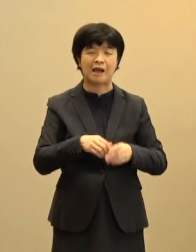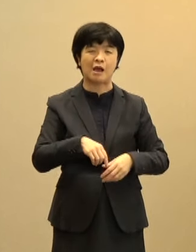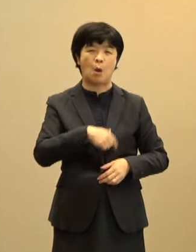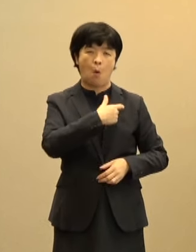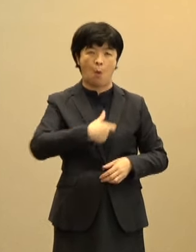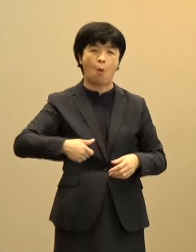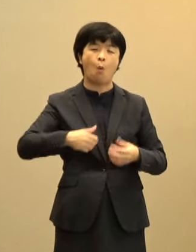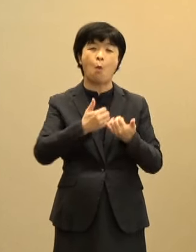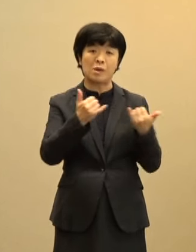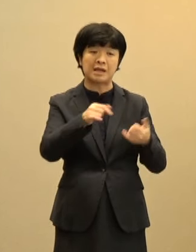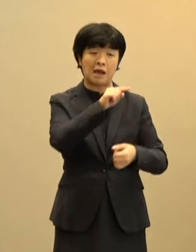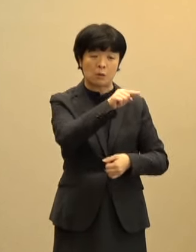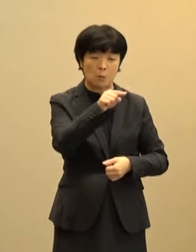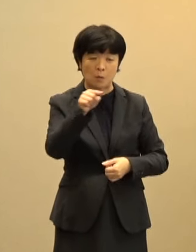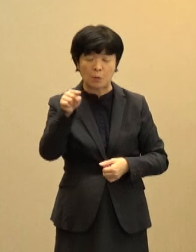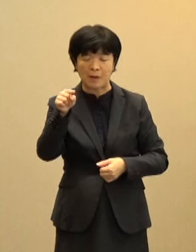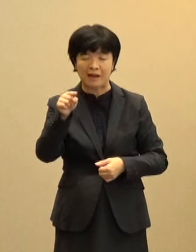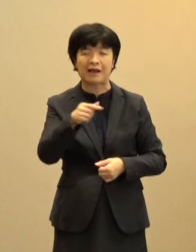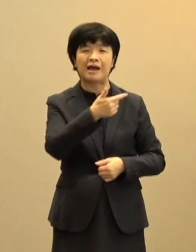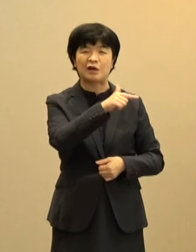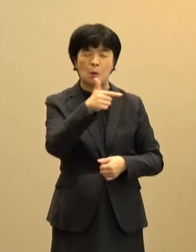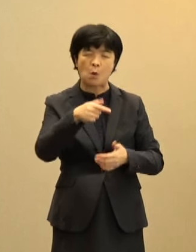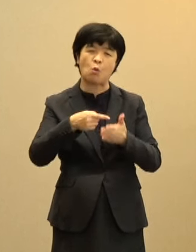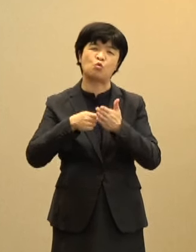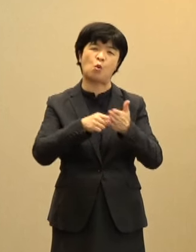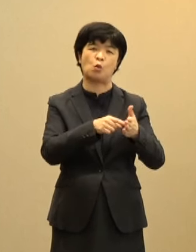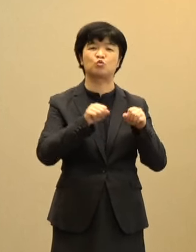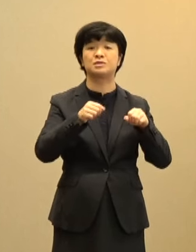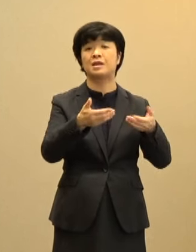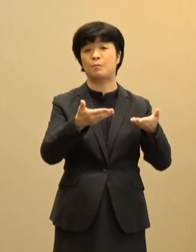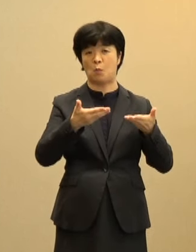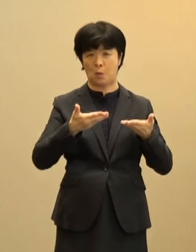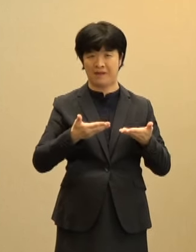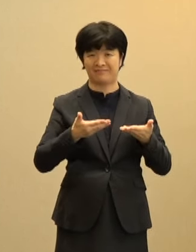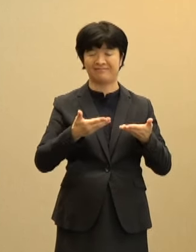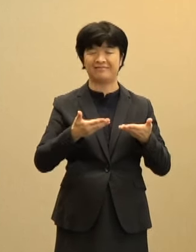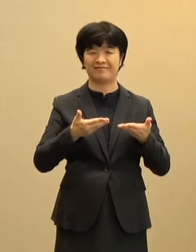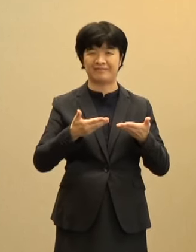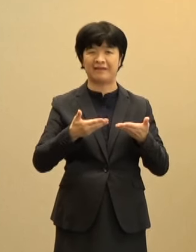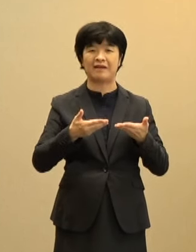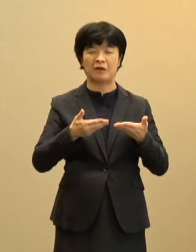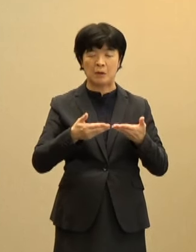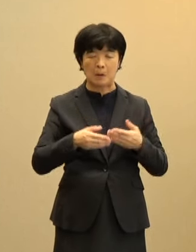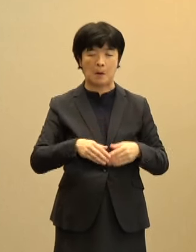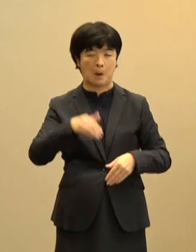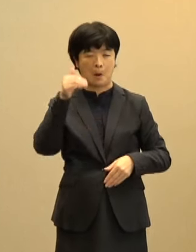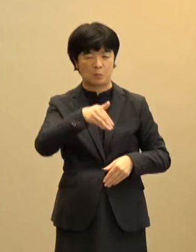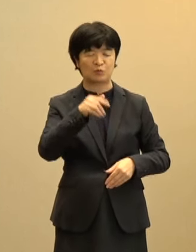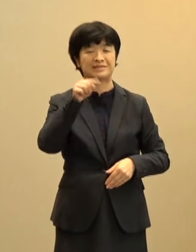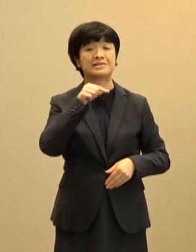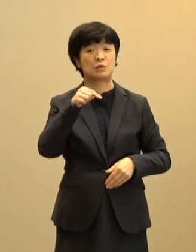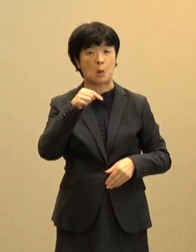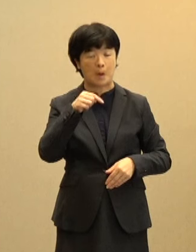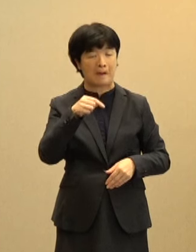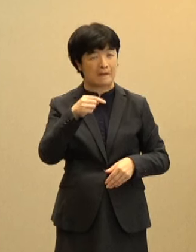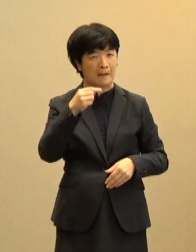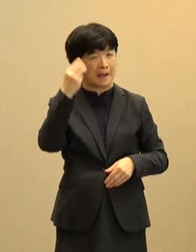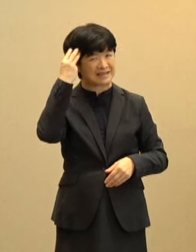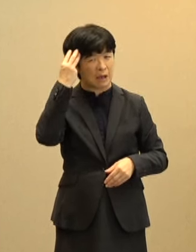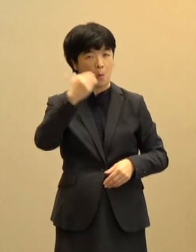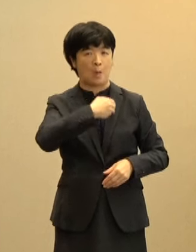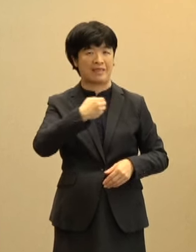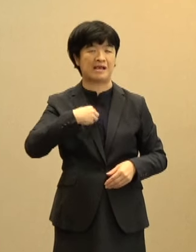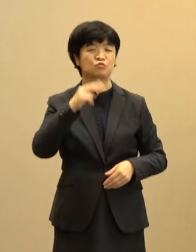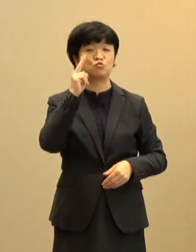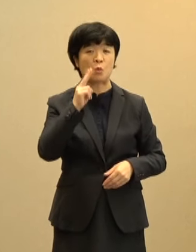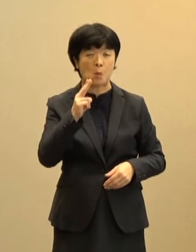者がさまざまな努力をしていただいてですね、選択肢の参考になるようなですね、十分